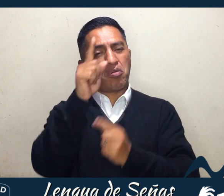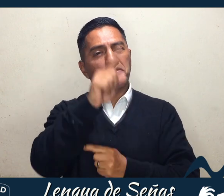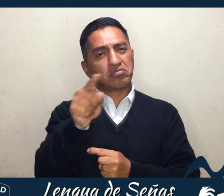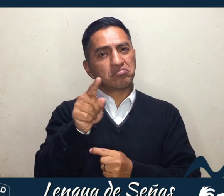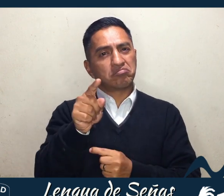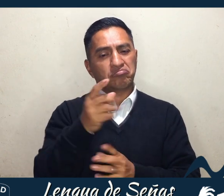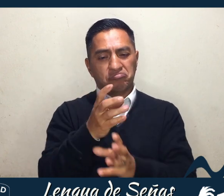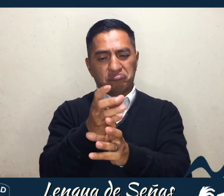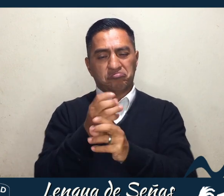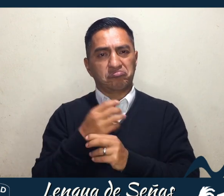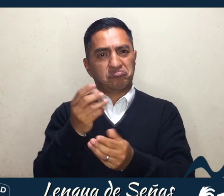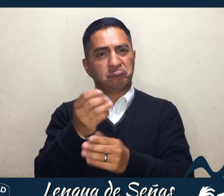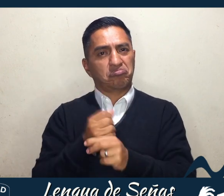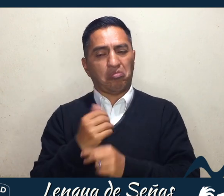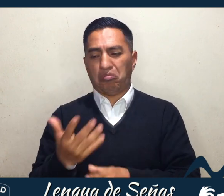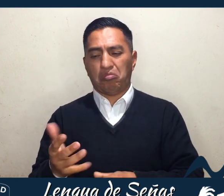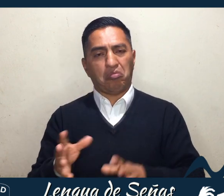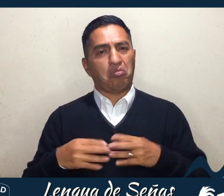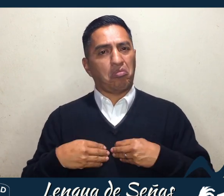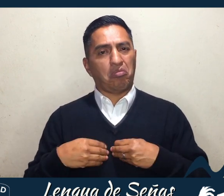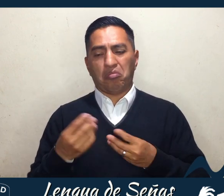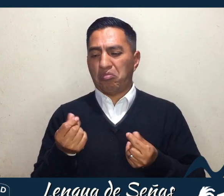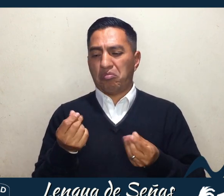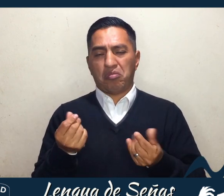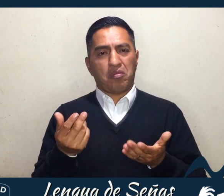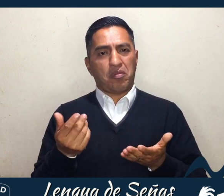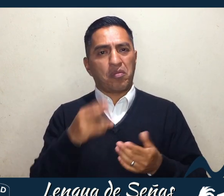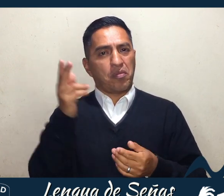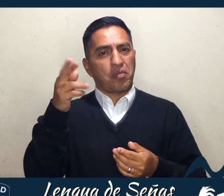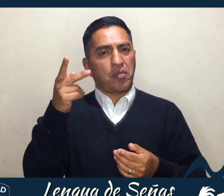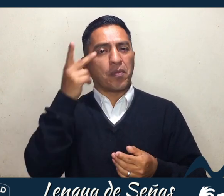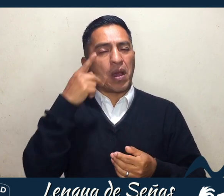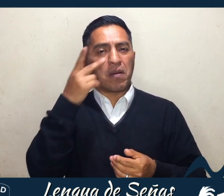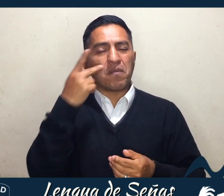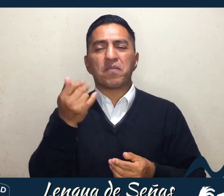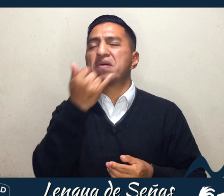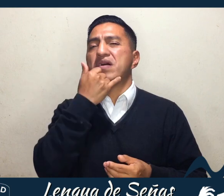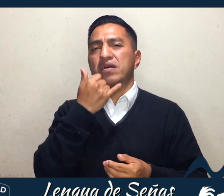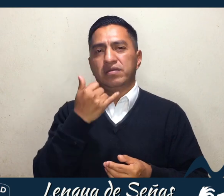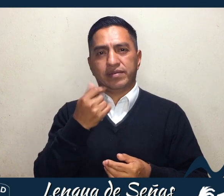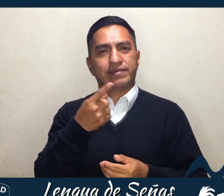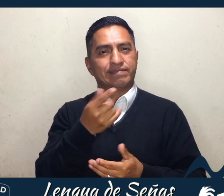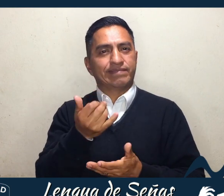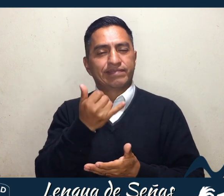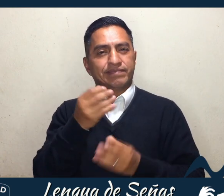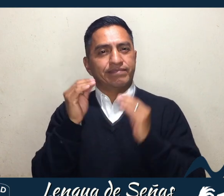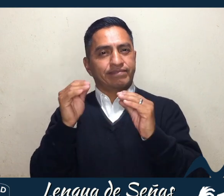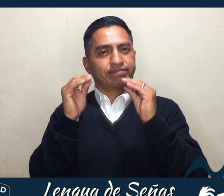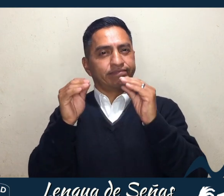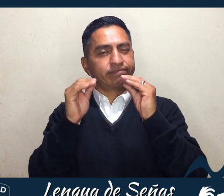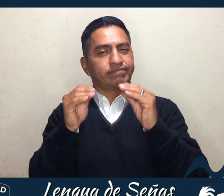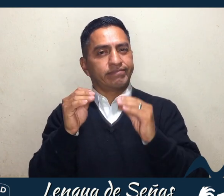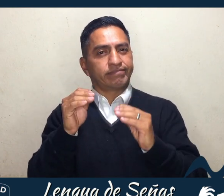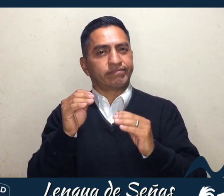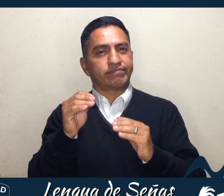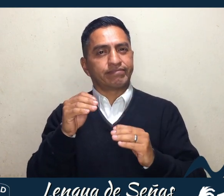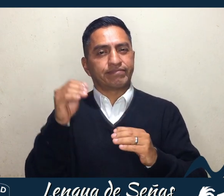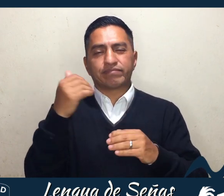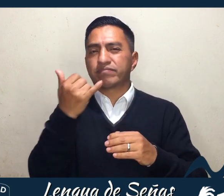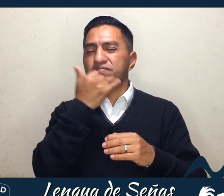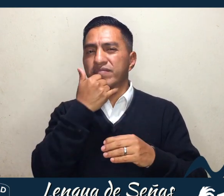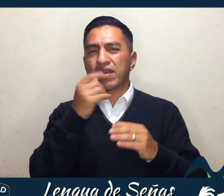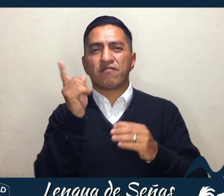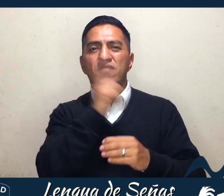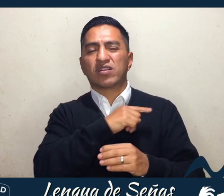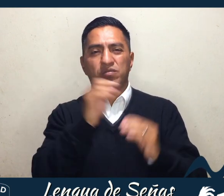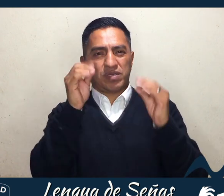de ustedes sin recibir nada, ni siquiera aceptó. ¿Dónde creen ustedes que está en él su autoridad?